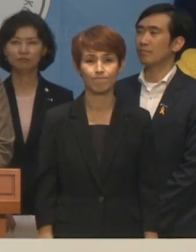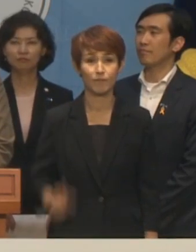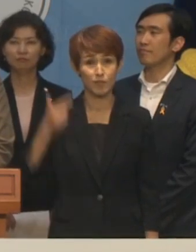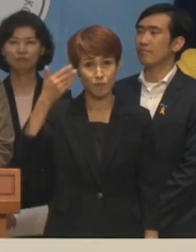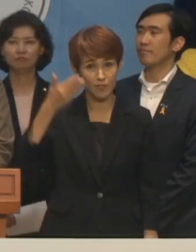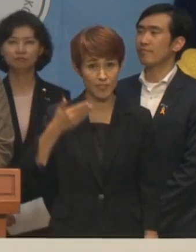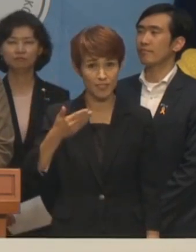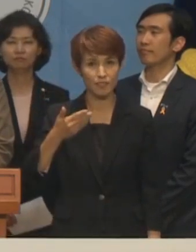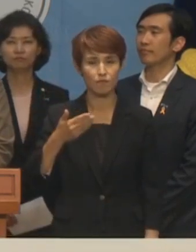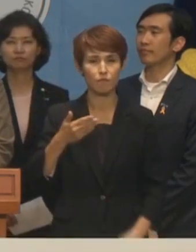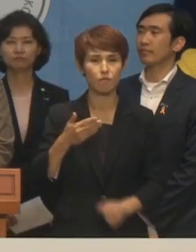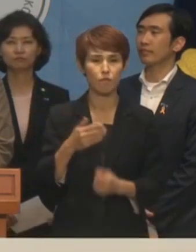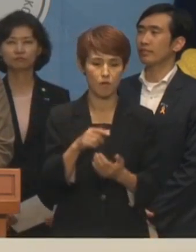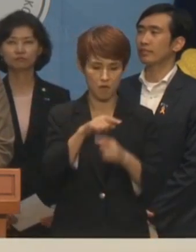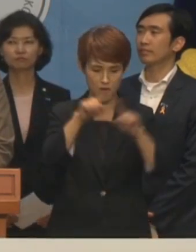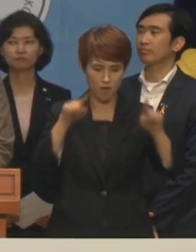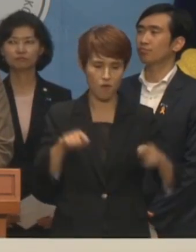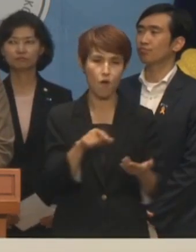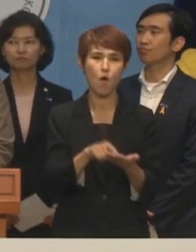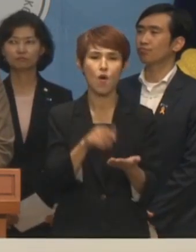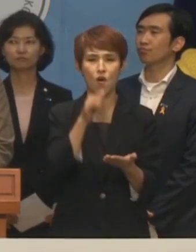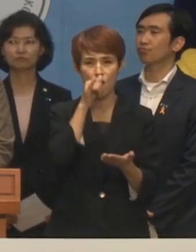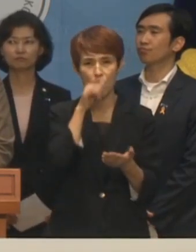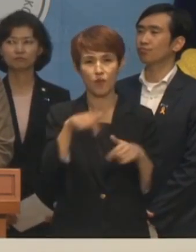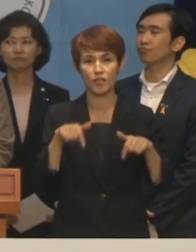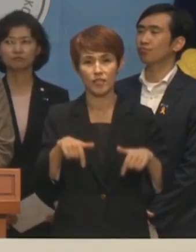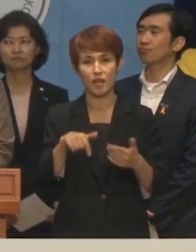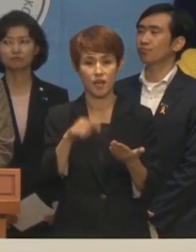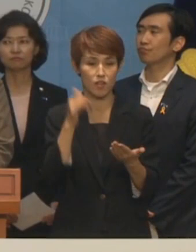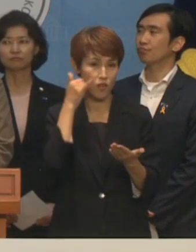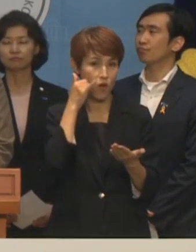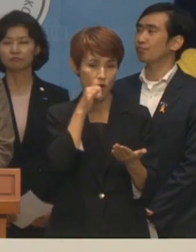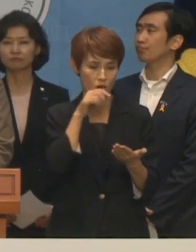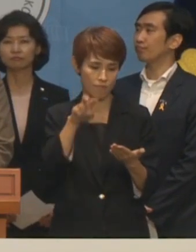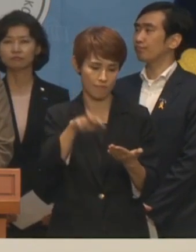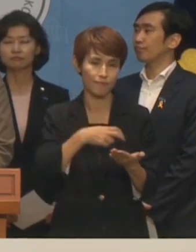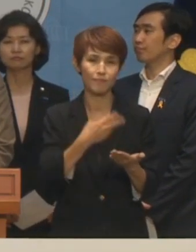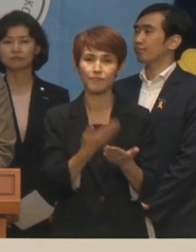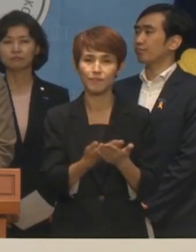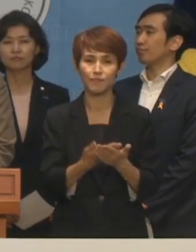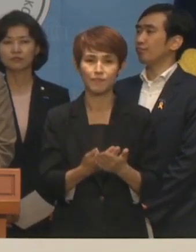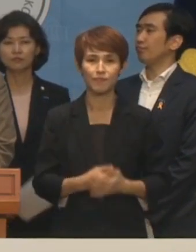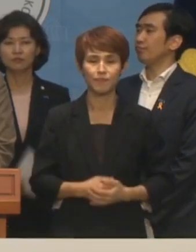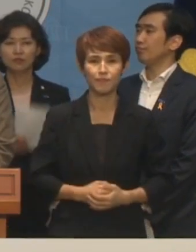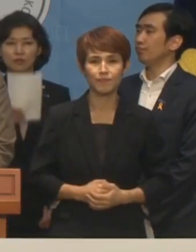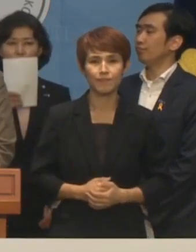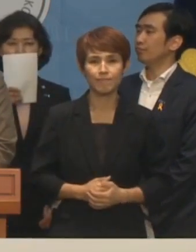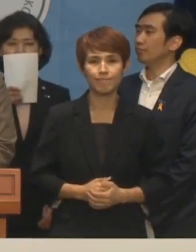취재 요청서나 보도 자료에 적혀 있는 간사 연락처로 남겨주시면